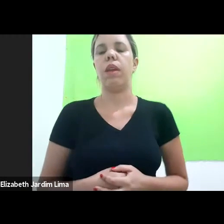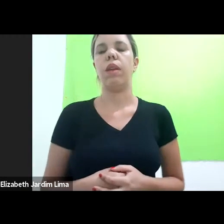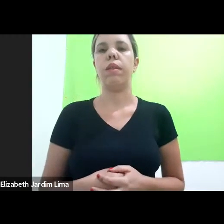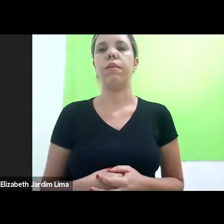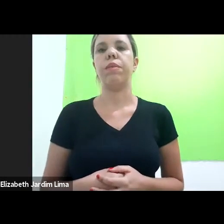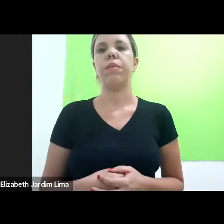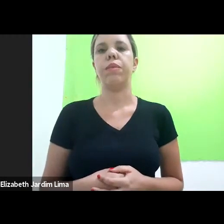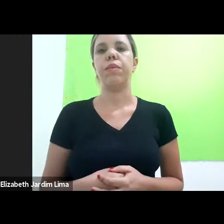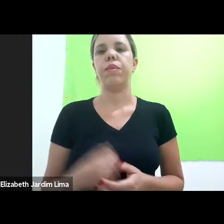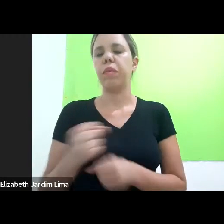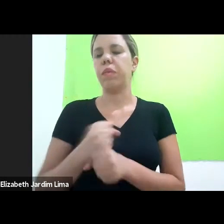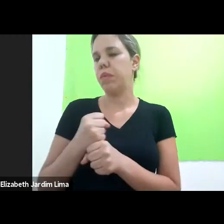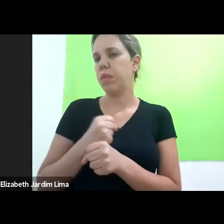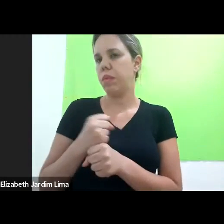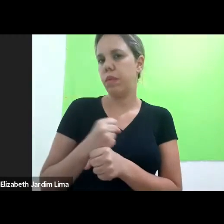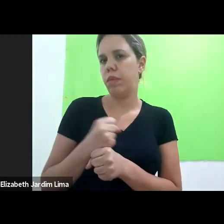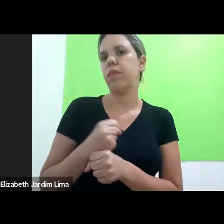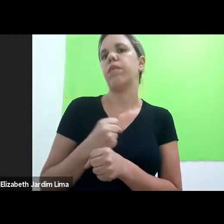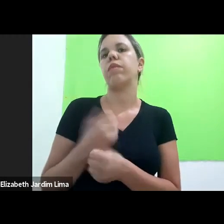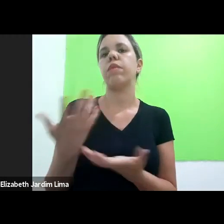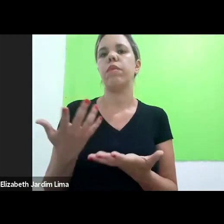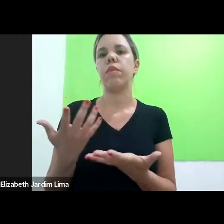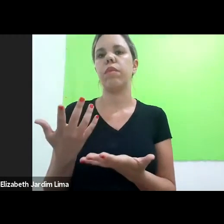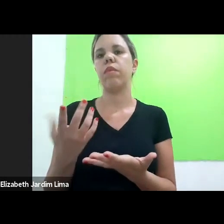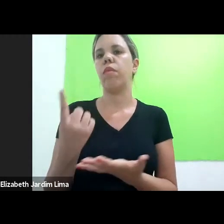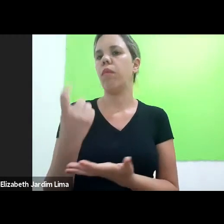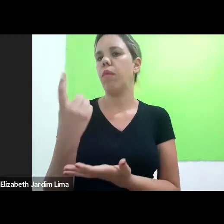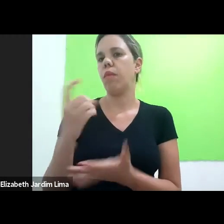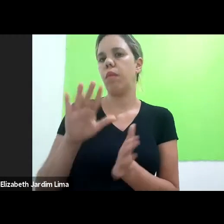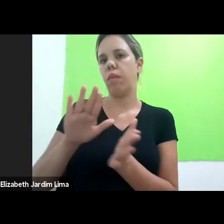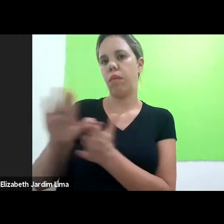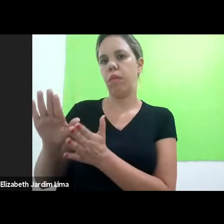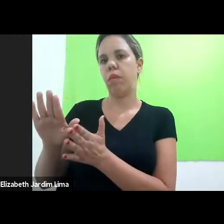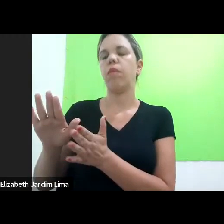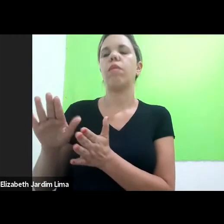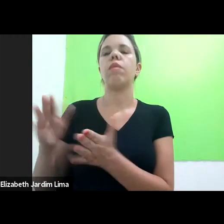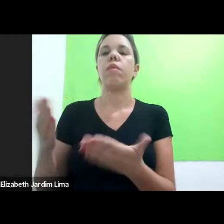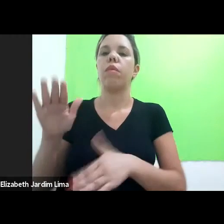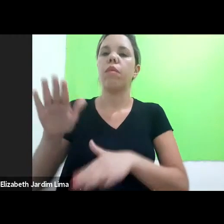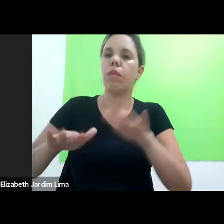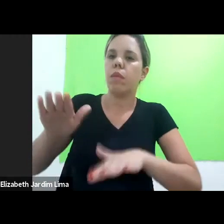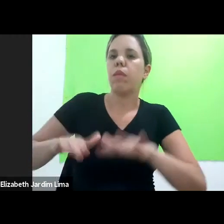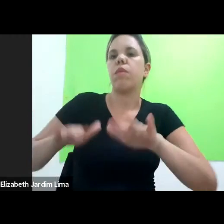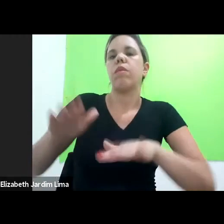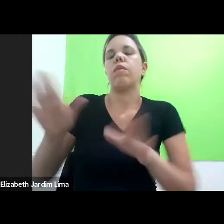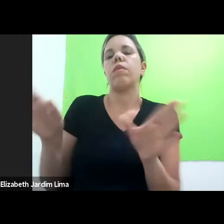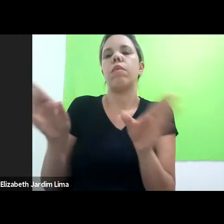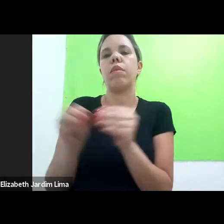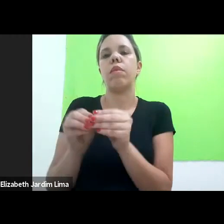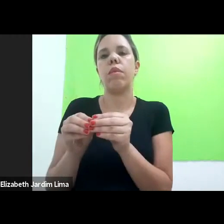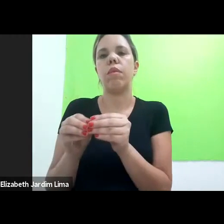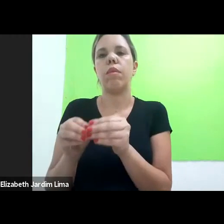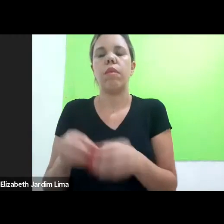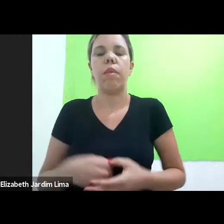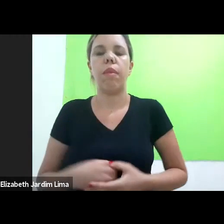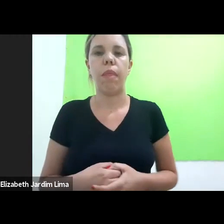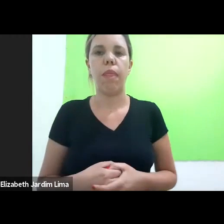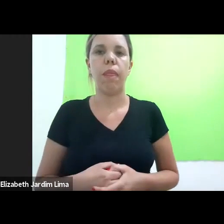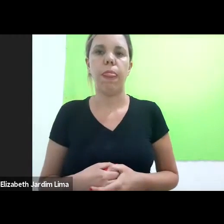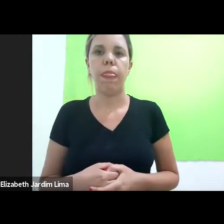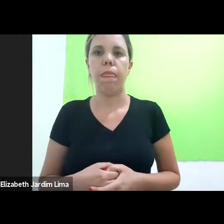muitos anos foi tomado como um direito absoluto, único, e que às vezes se resume em